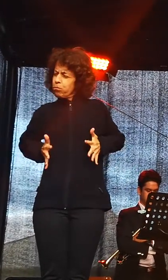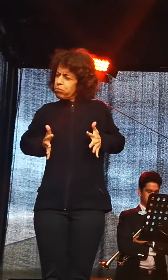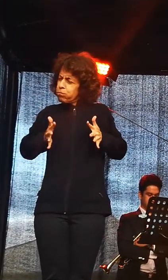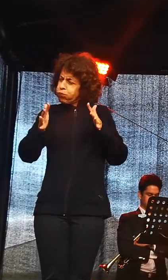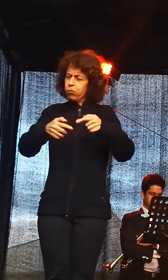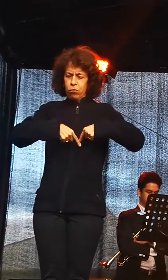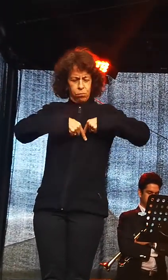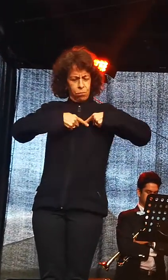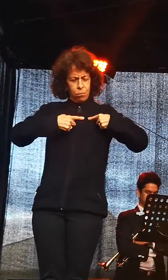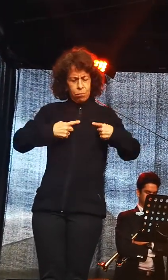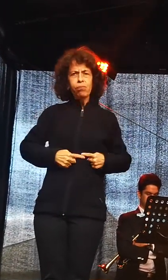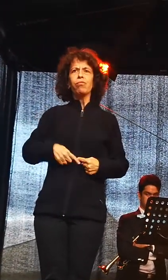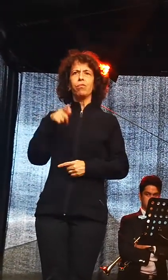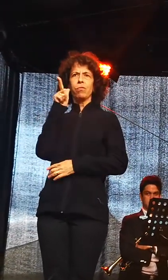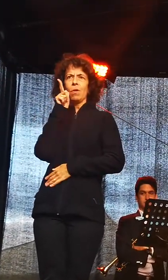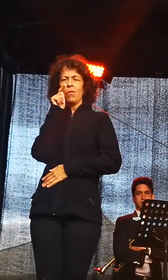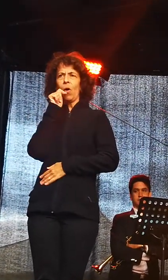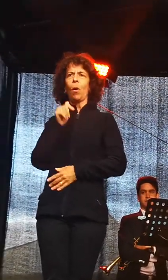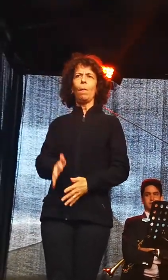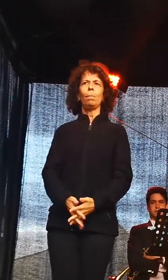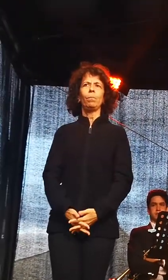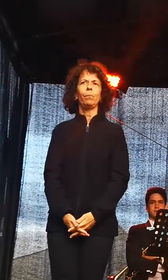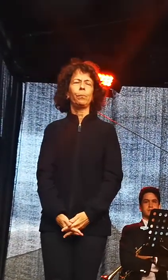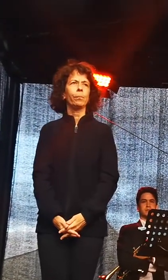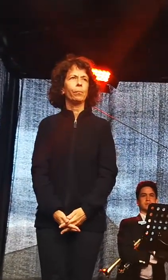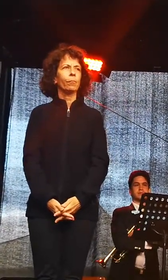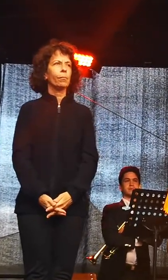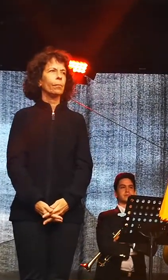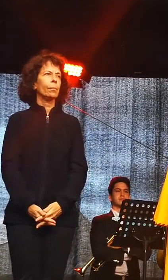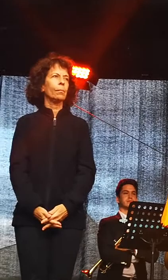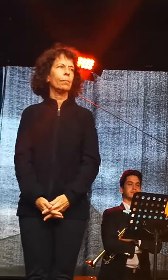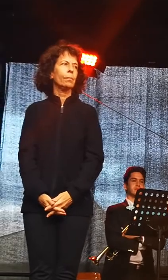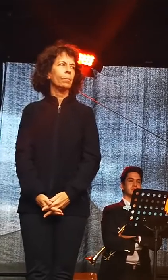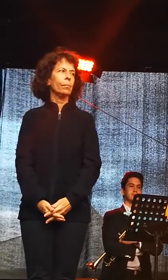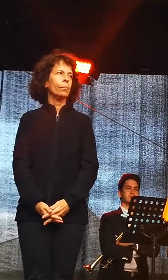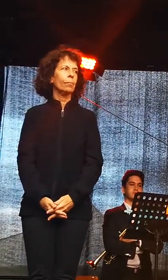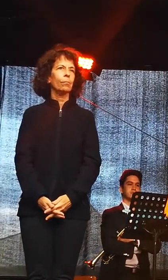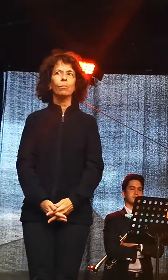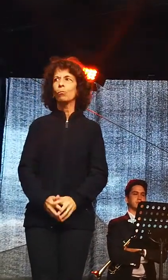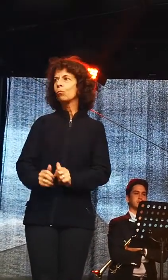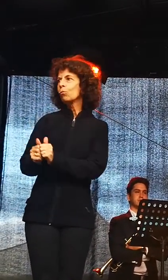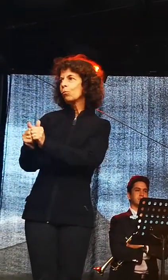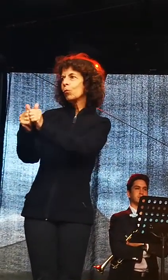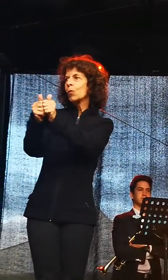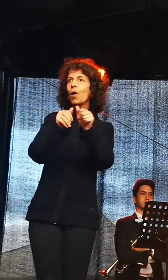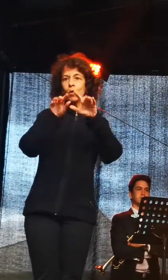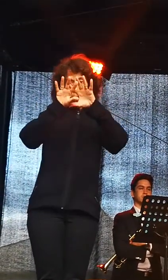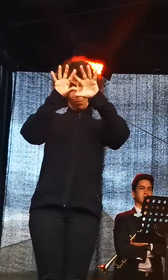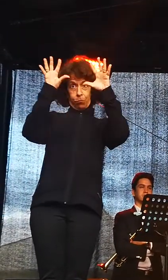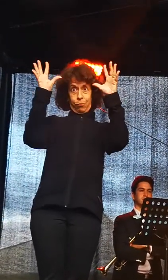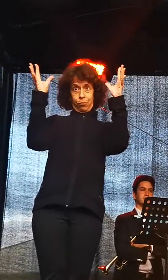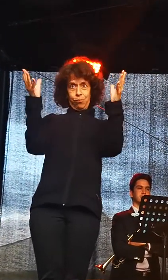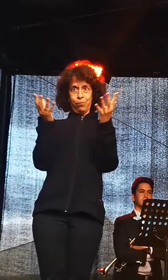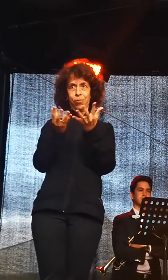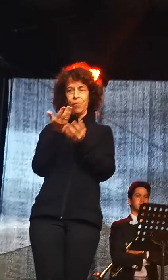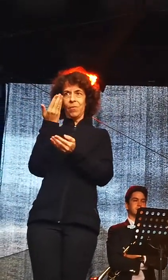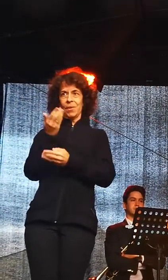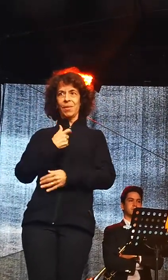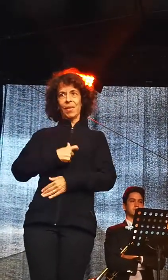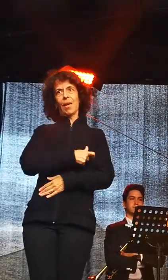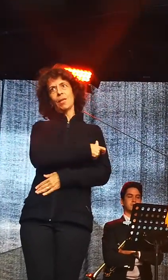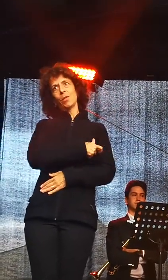et de tous nos efforts. Tous ensemble, nous formons la Suisse. Je